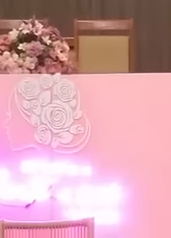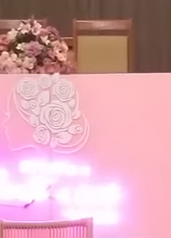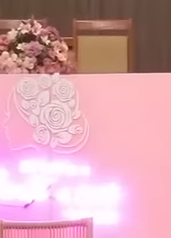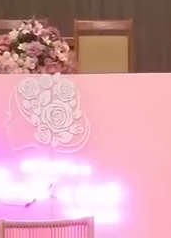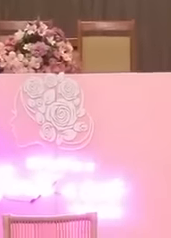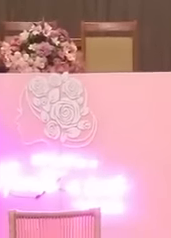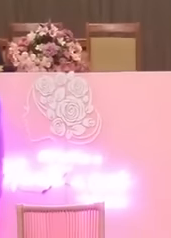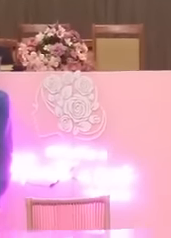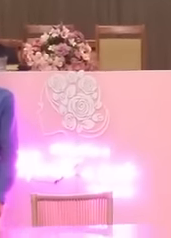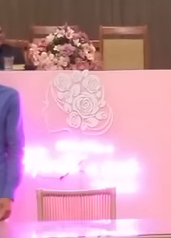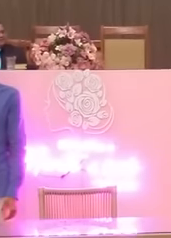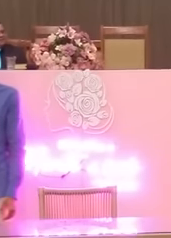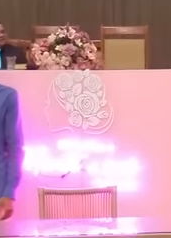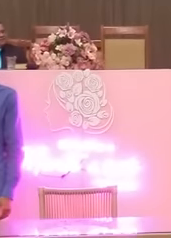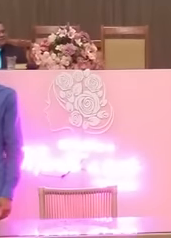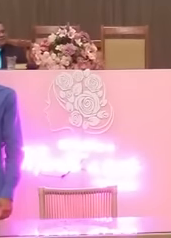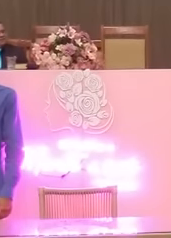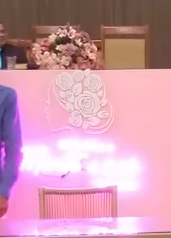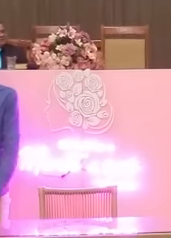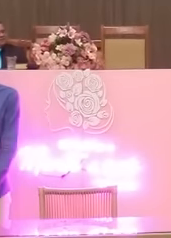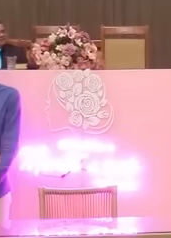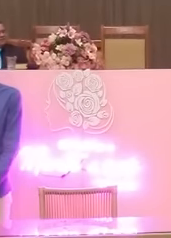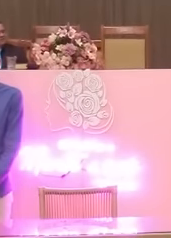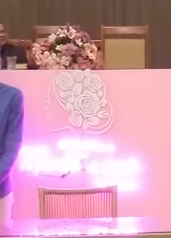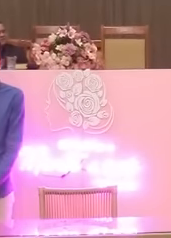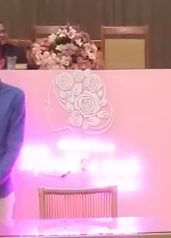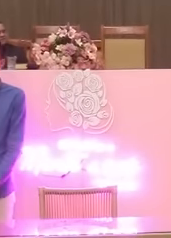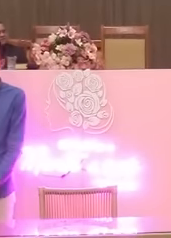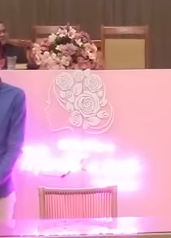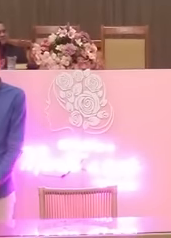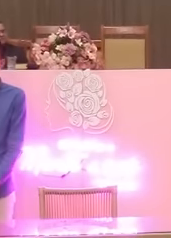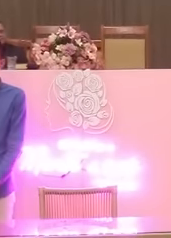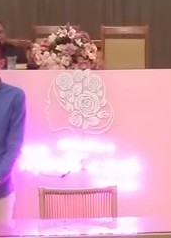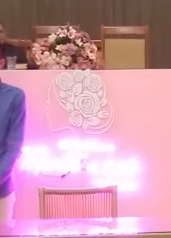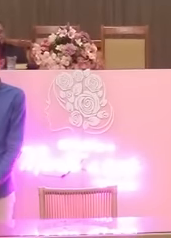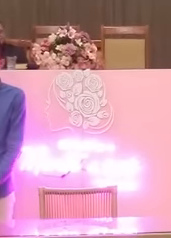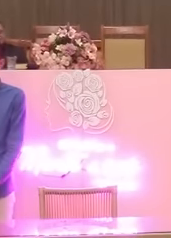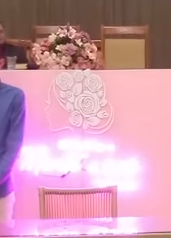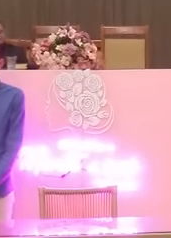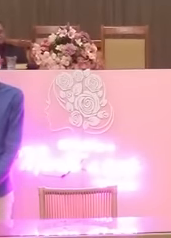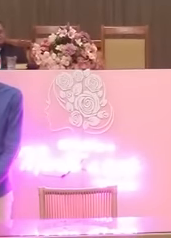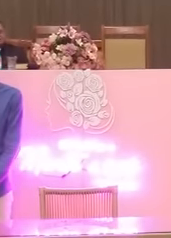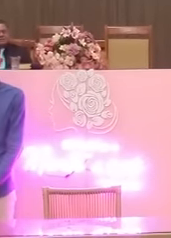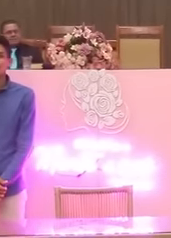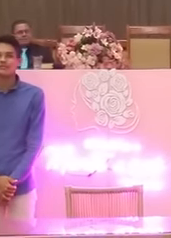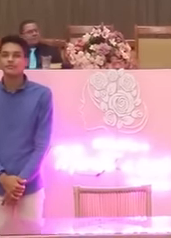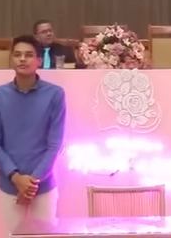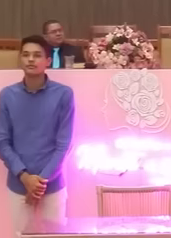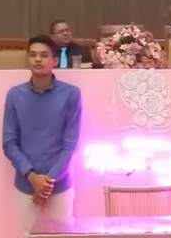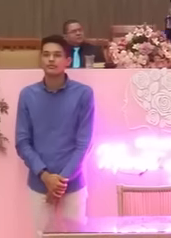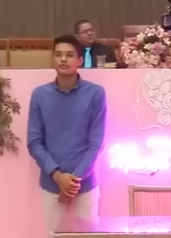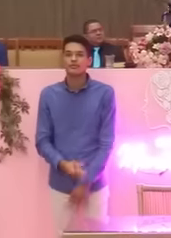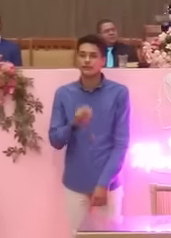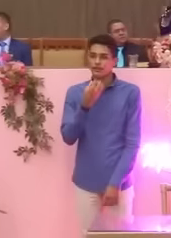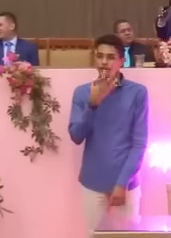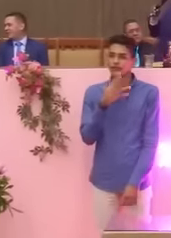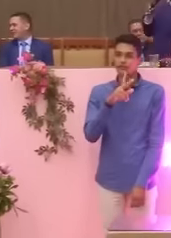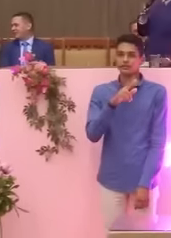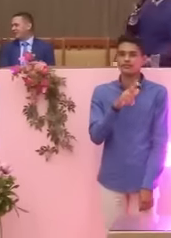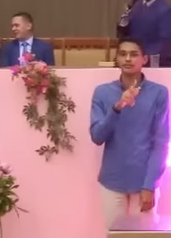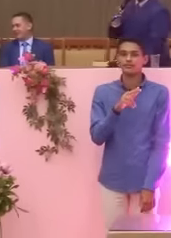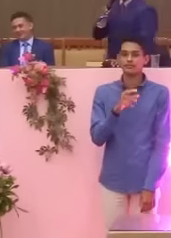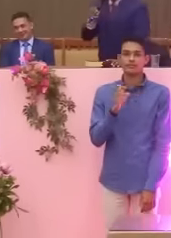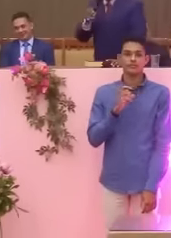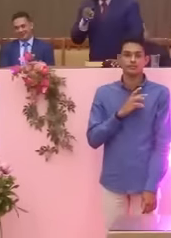ele tá legal tá legal com ele tá legal com ele não temerás o terror